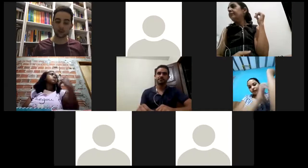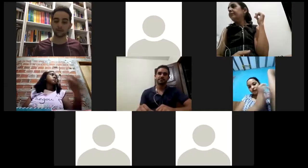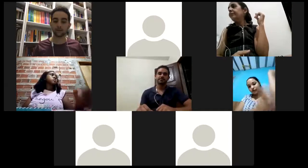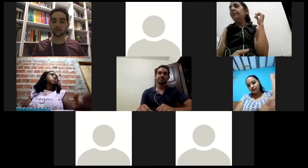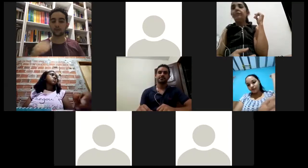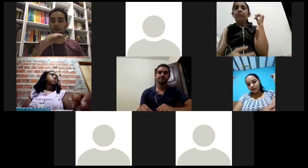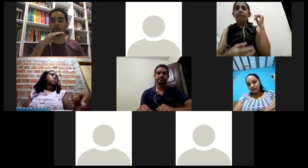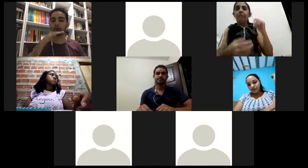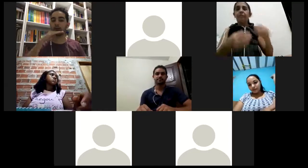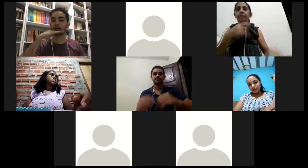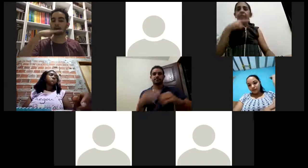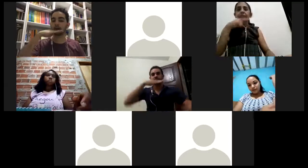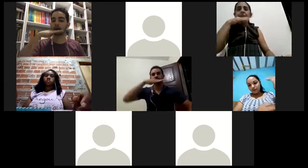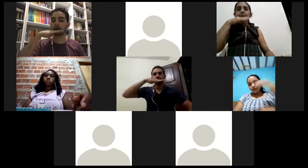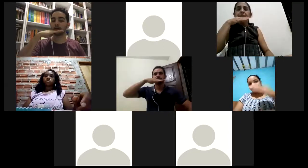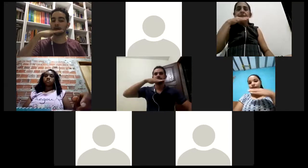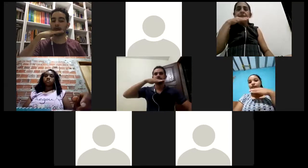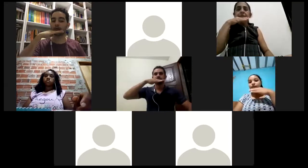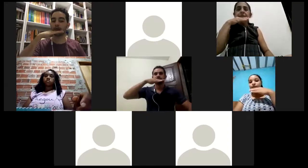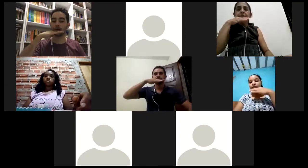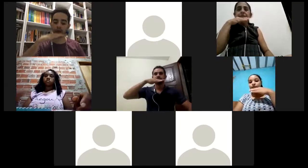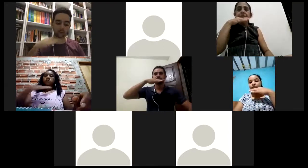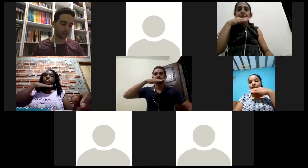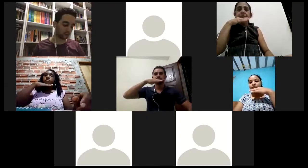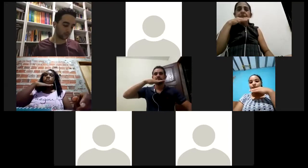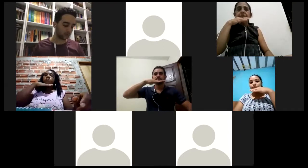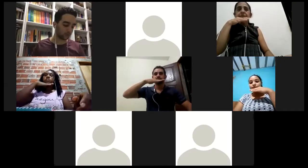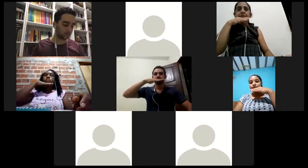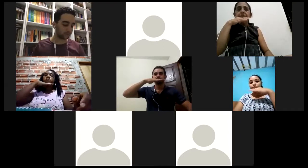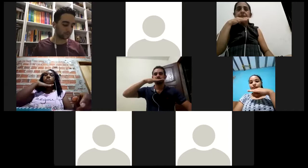Manga. Mão fechada assim, reta no queixo.